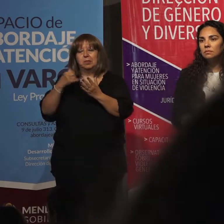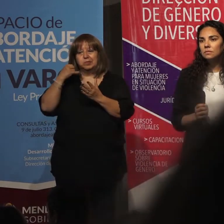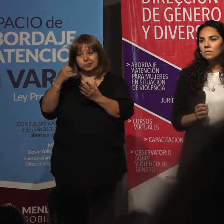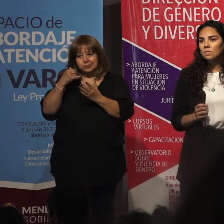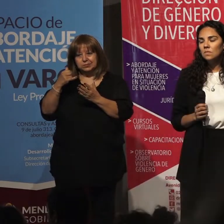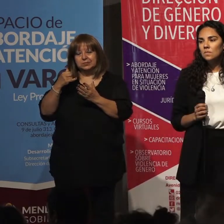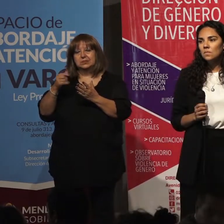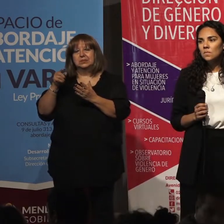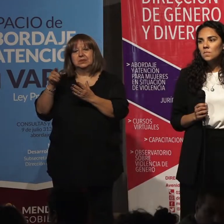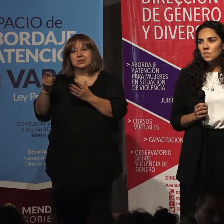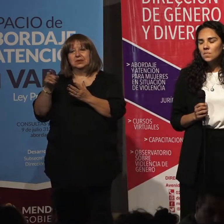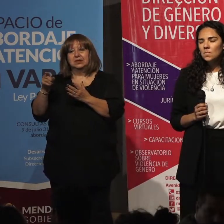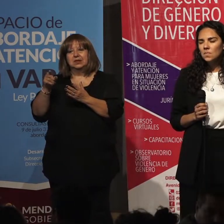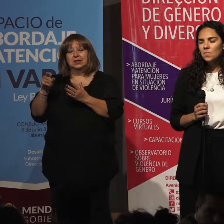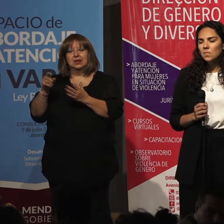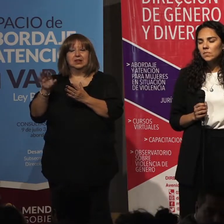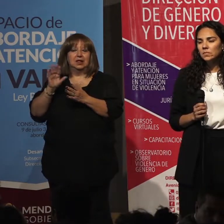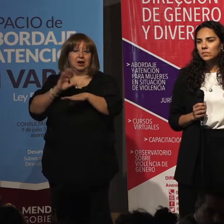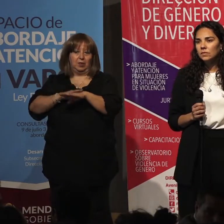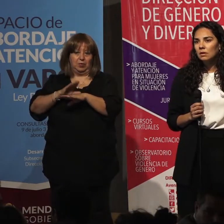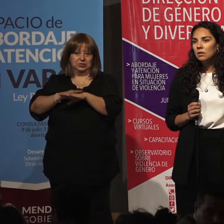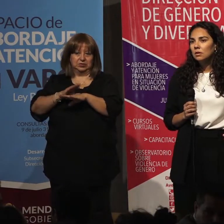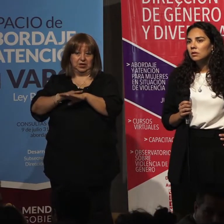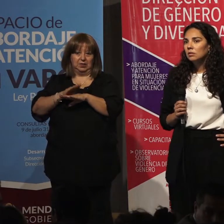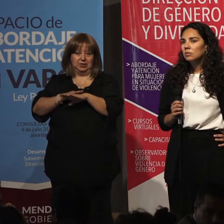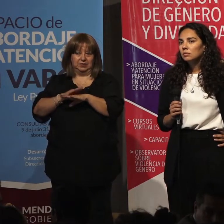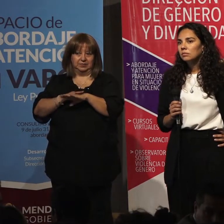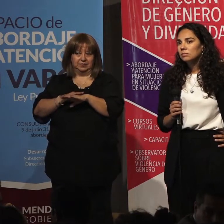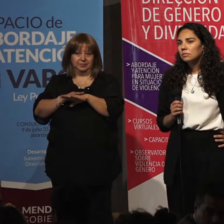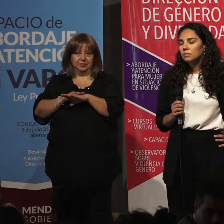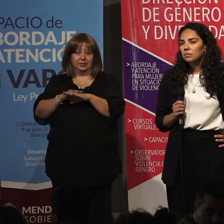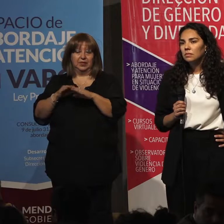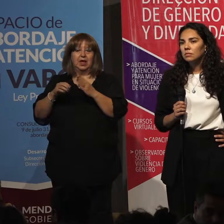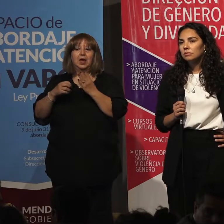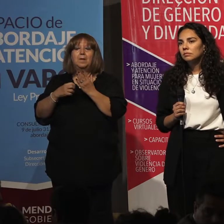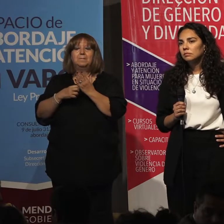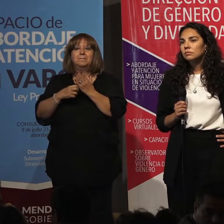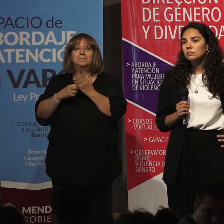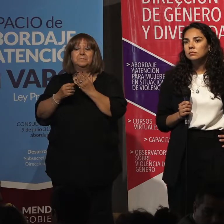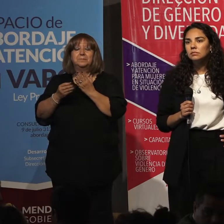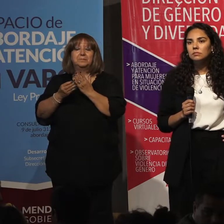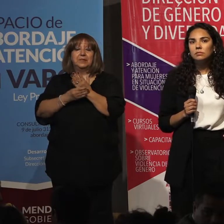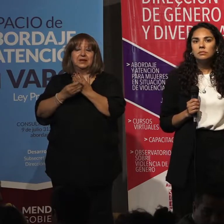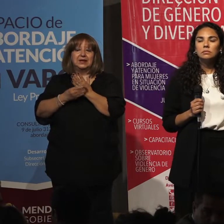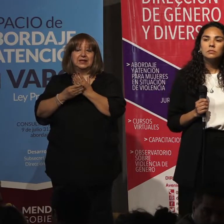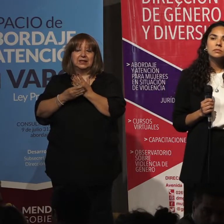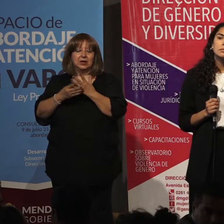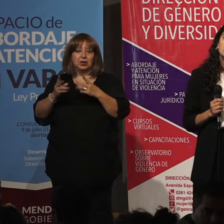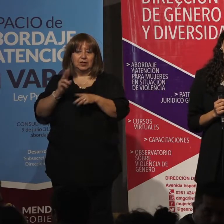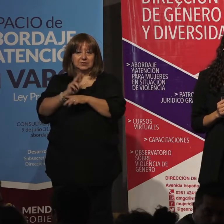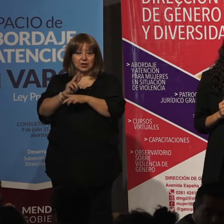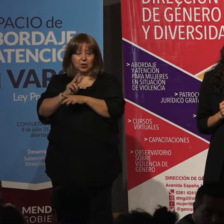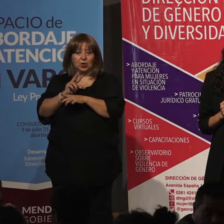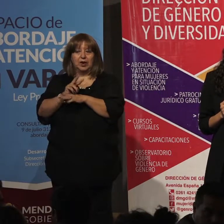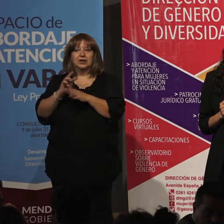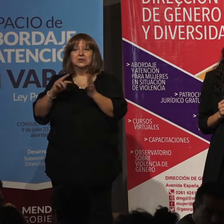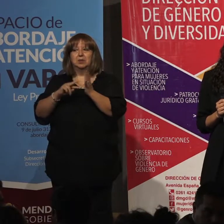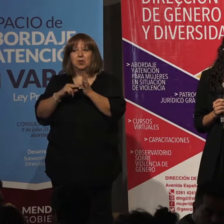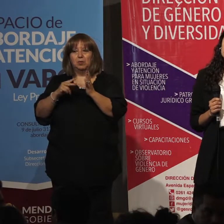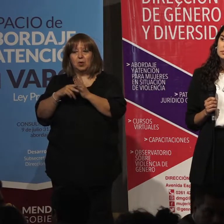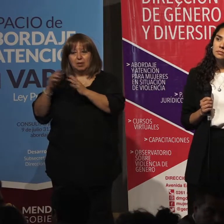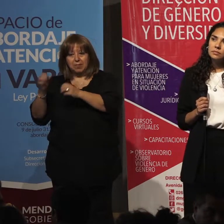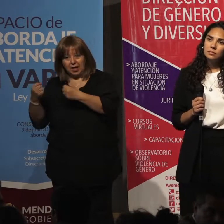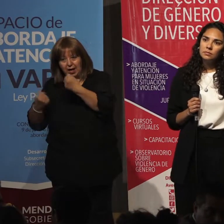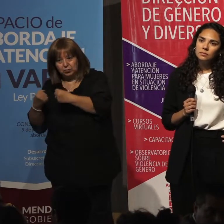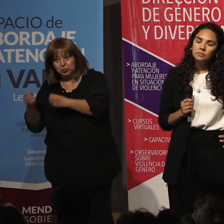comunica con la víctima y se encarga de absolutamente todo lo demás. Como Ministerio de Seguridad, le doy de que si es muy problemático trasladar a